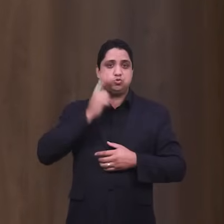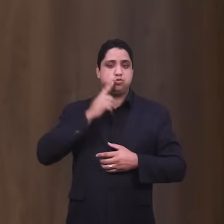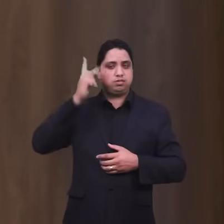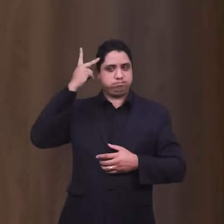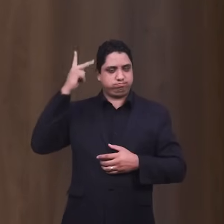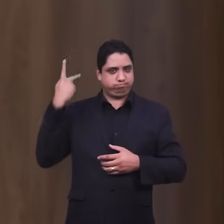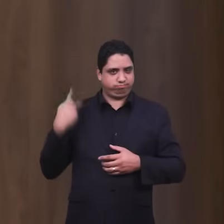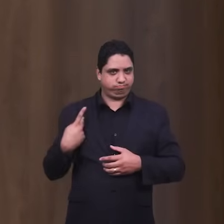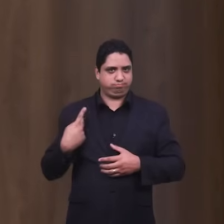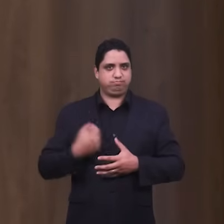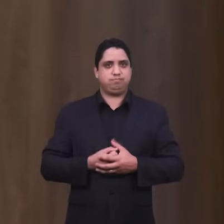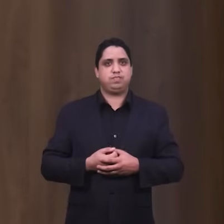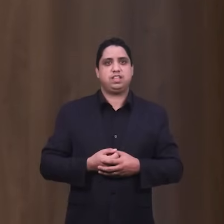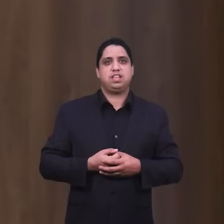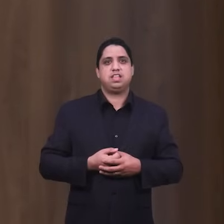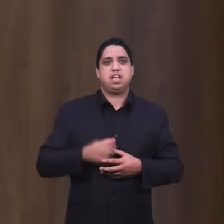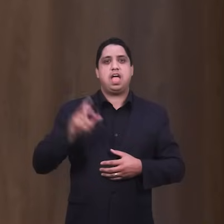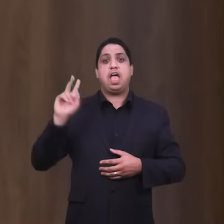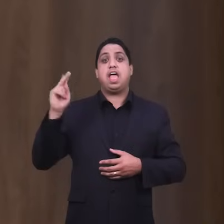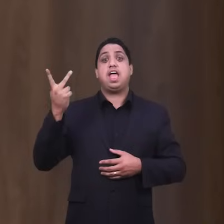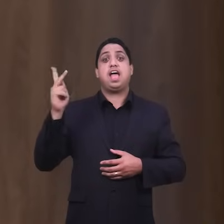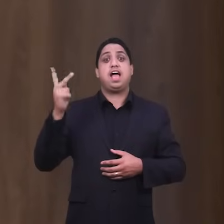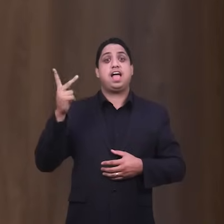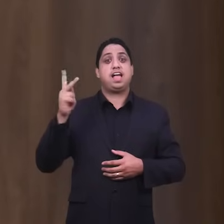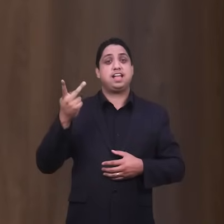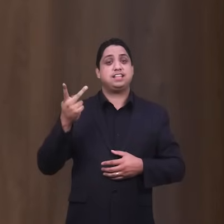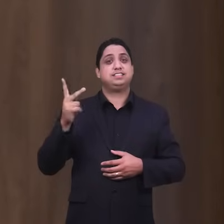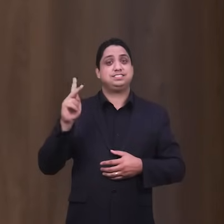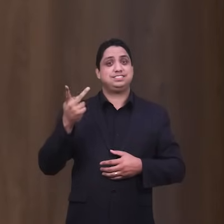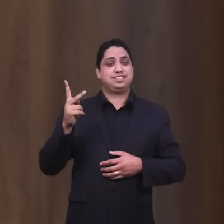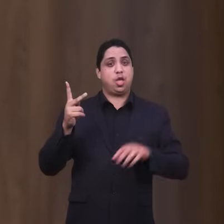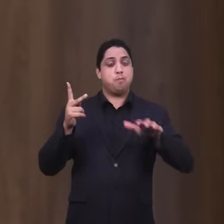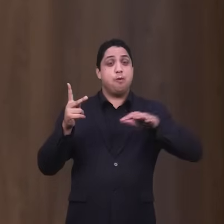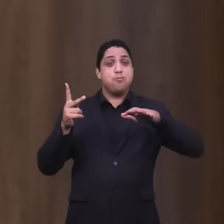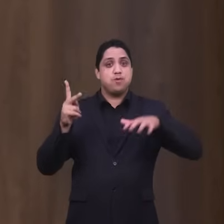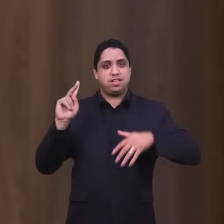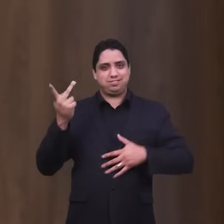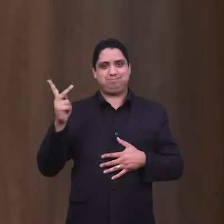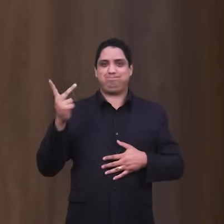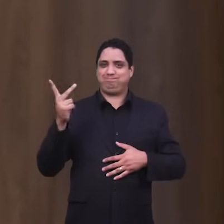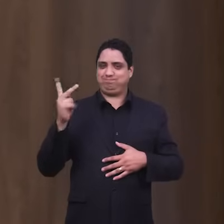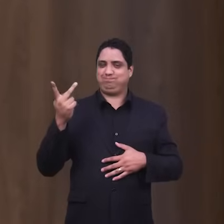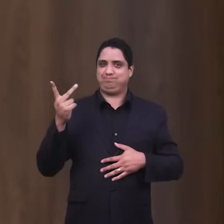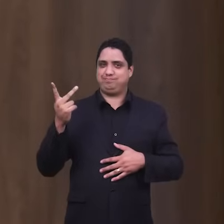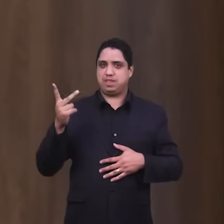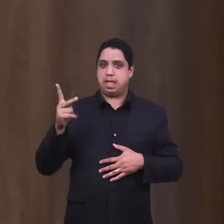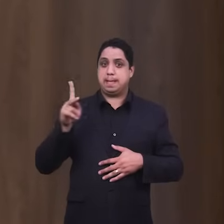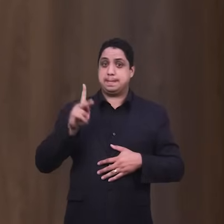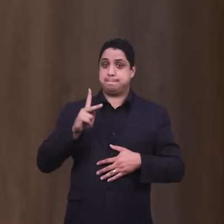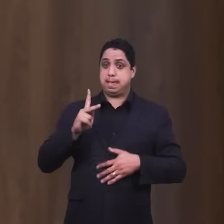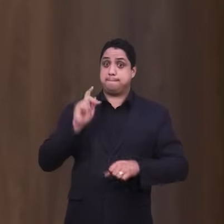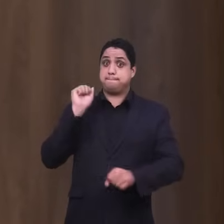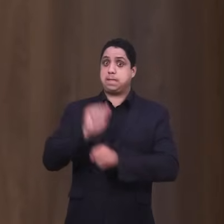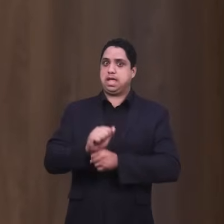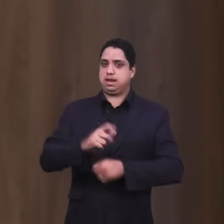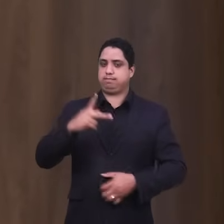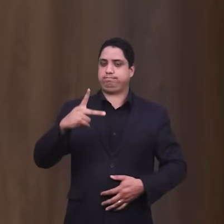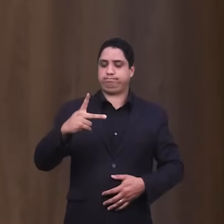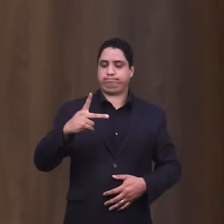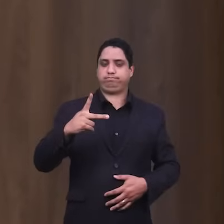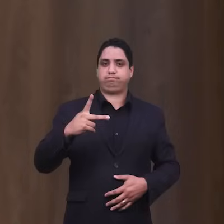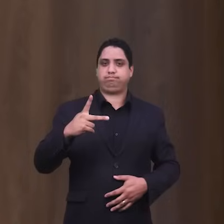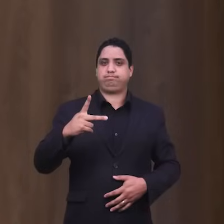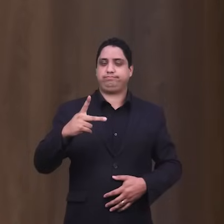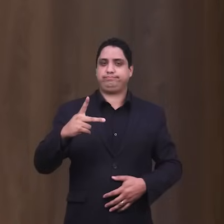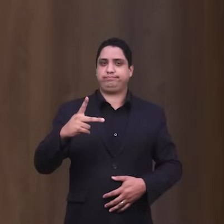Então, essa aqui é a letra H, olha só, ela gira. A letra H. E a letra P é parada, P